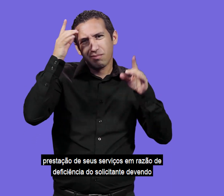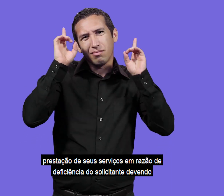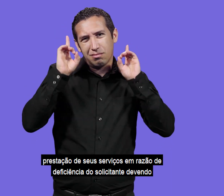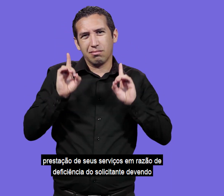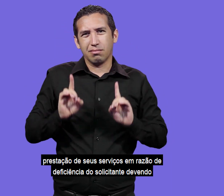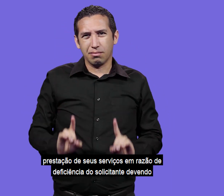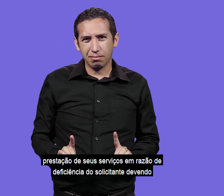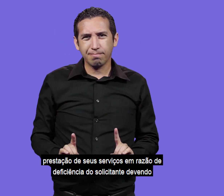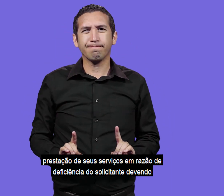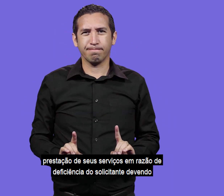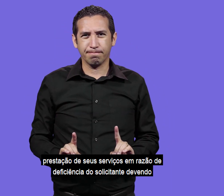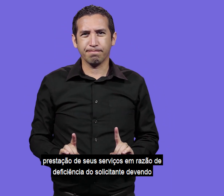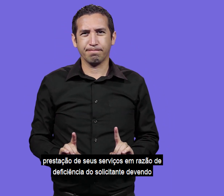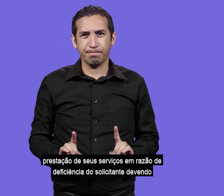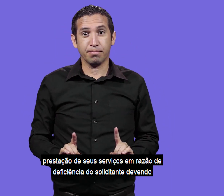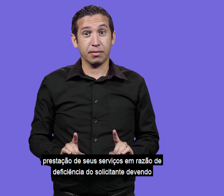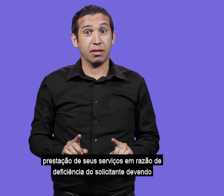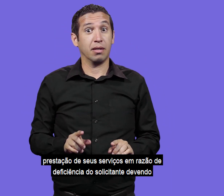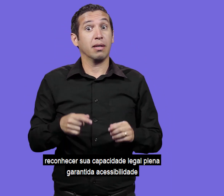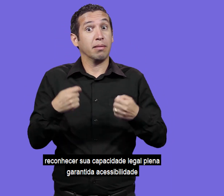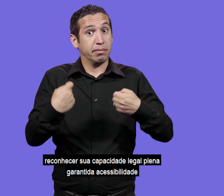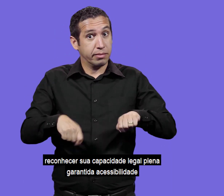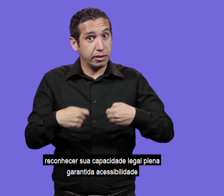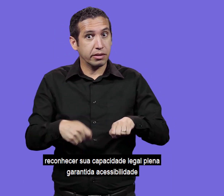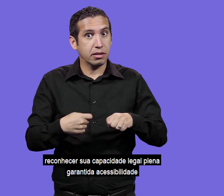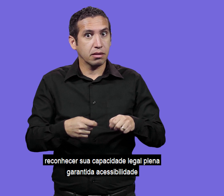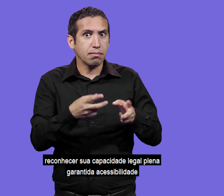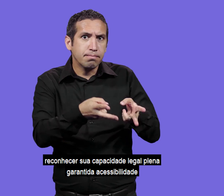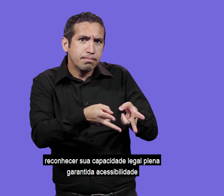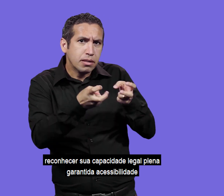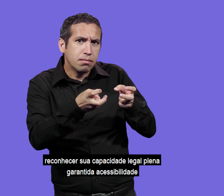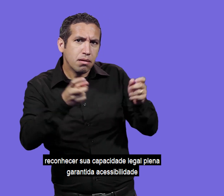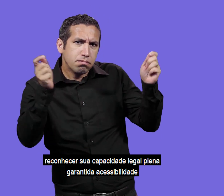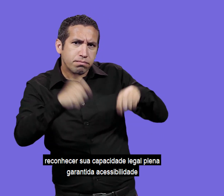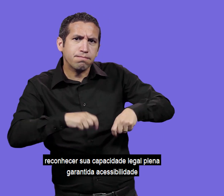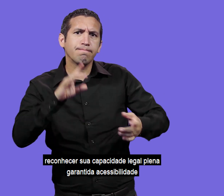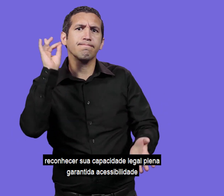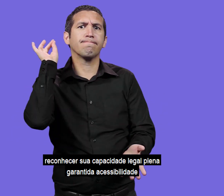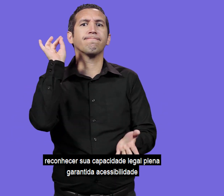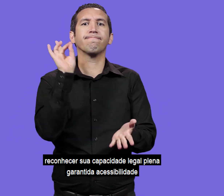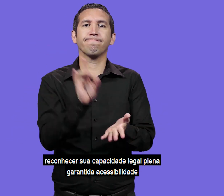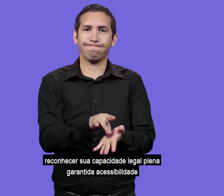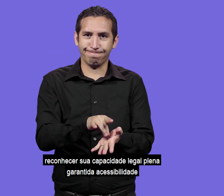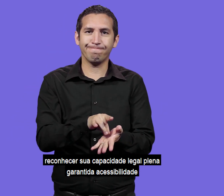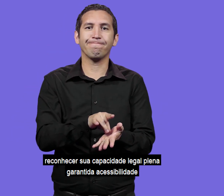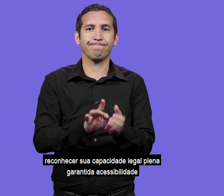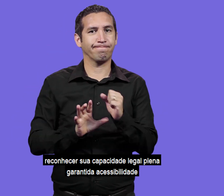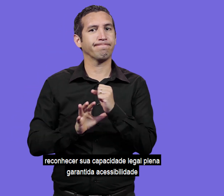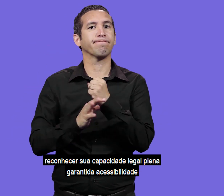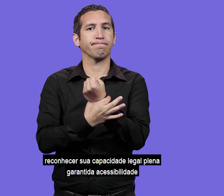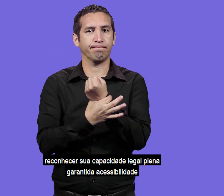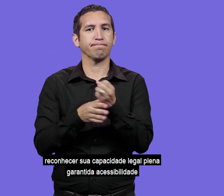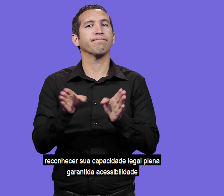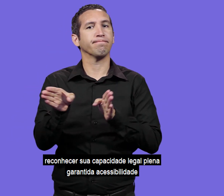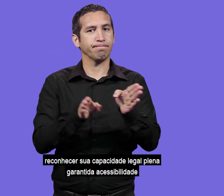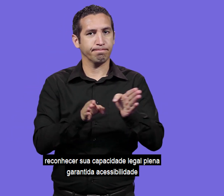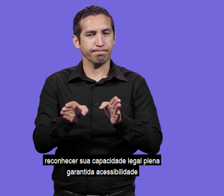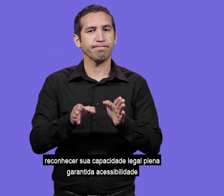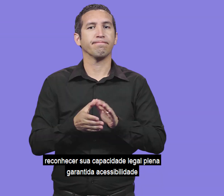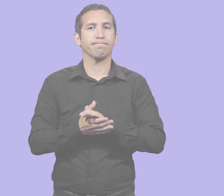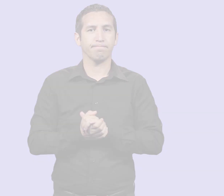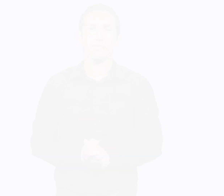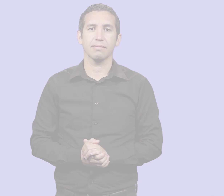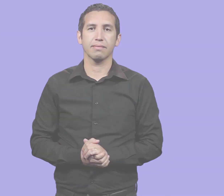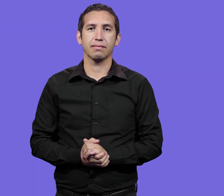de deficiência do solicitante, devendo reconhecer sua capacidade legal plena, garantida a